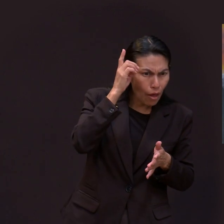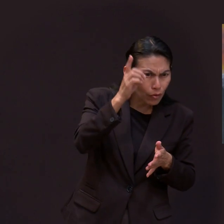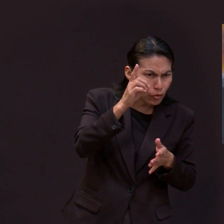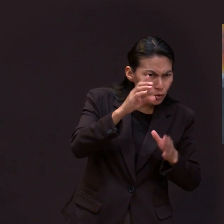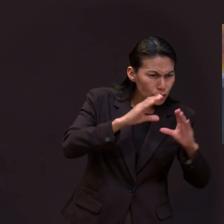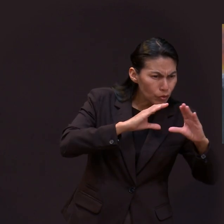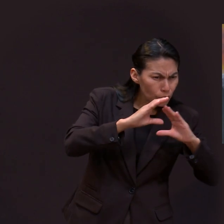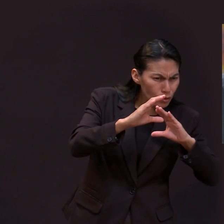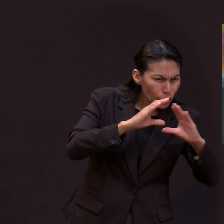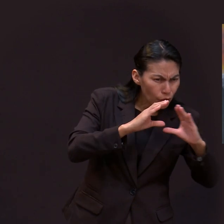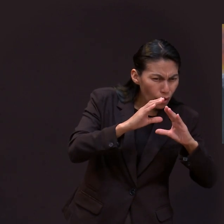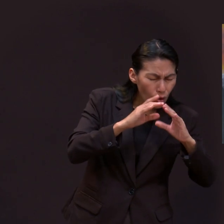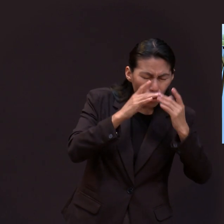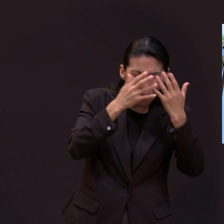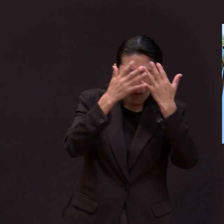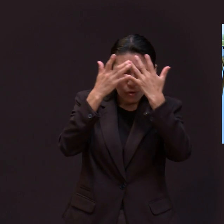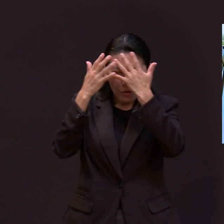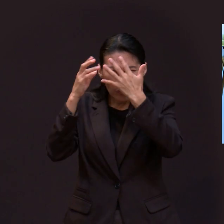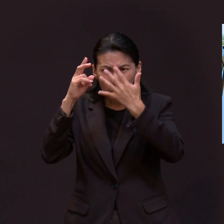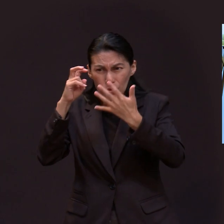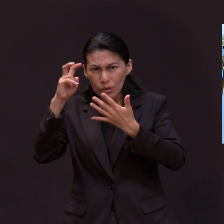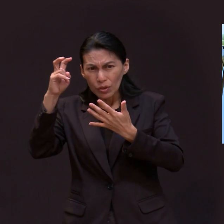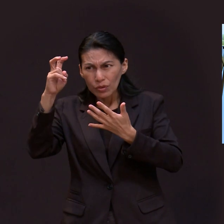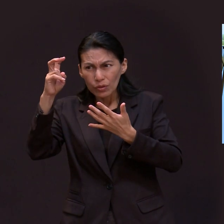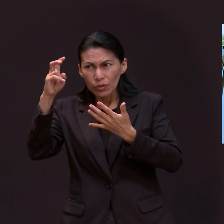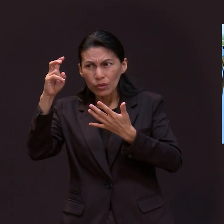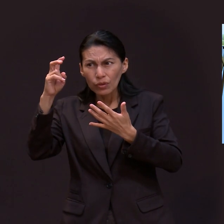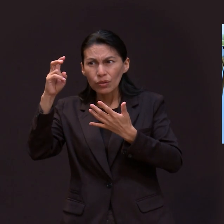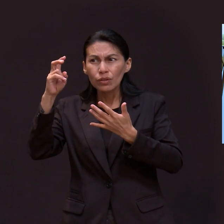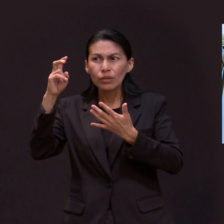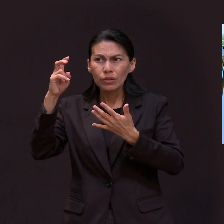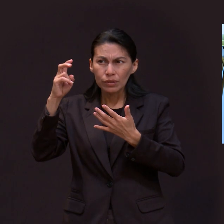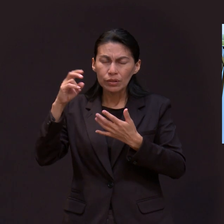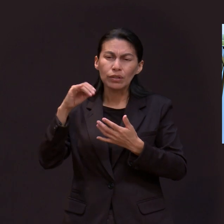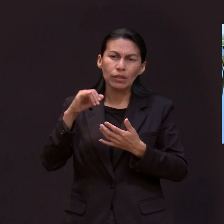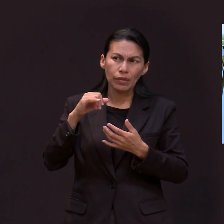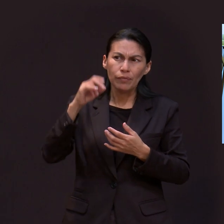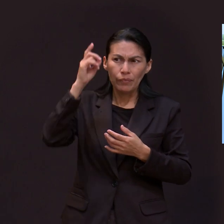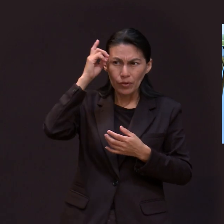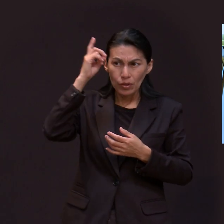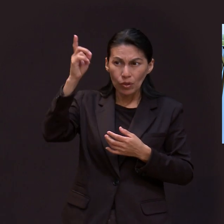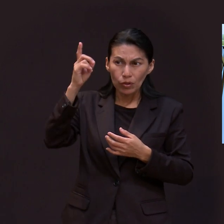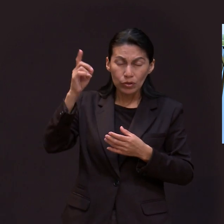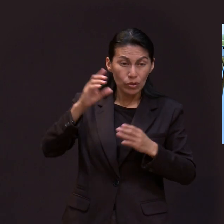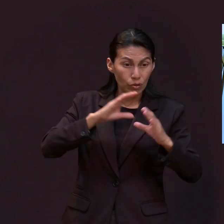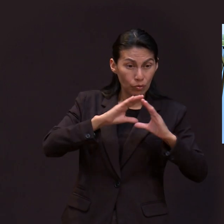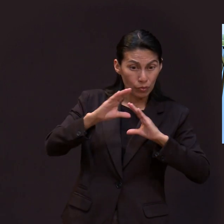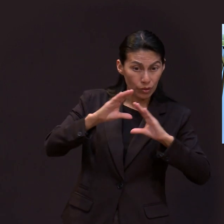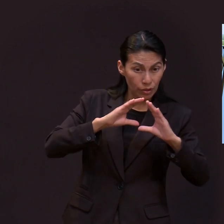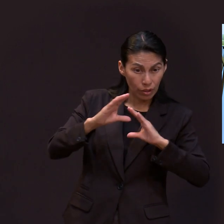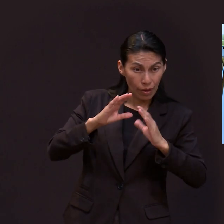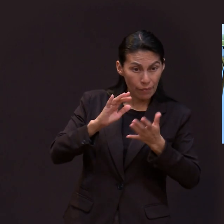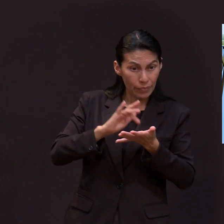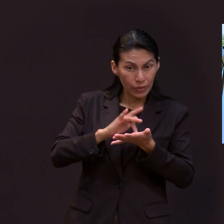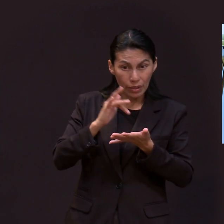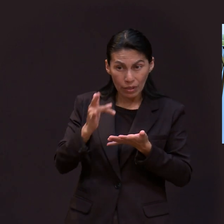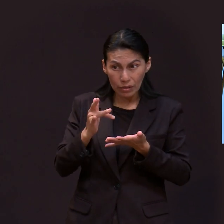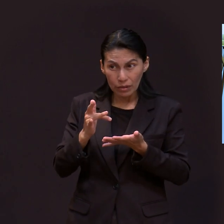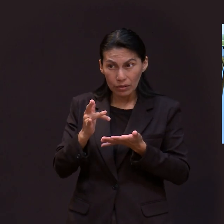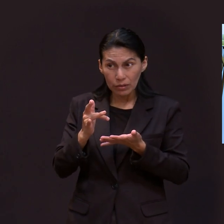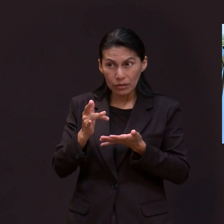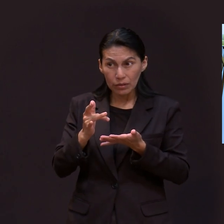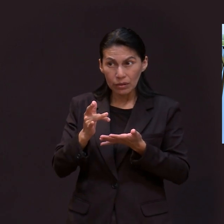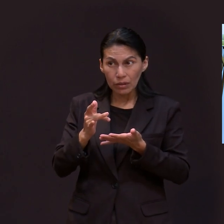se comunicó a usted por medio de sus sueños dios puede significar sea a través de un